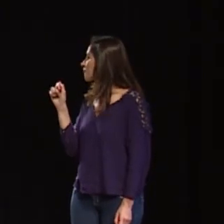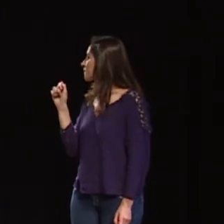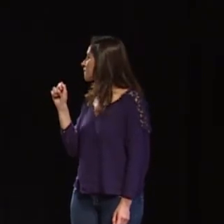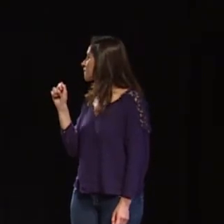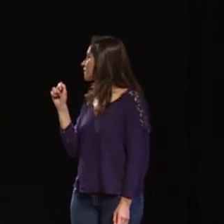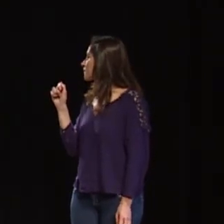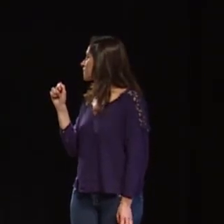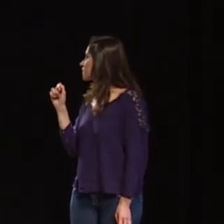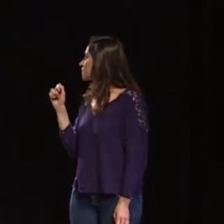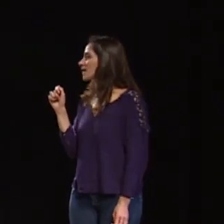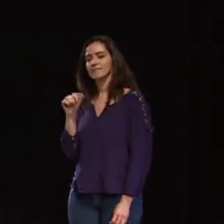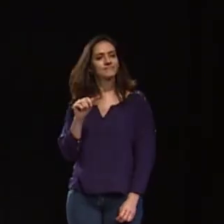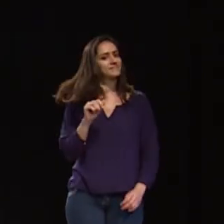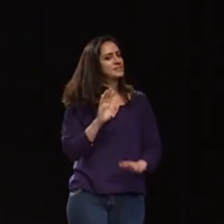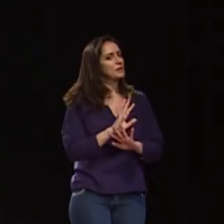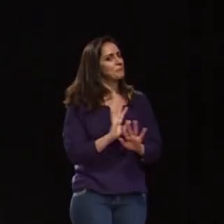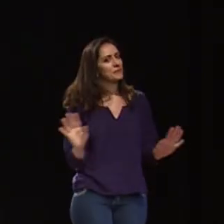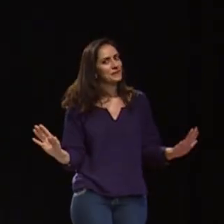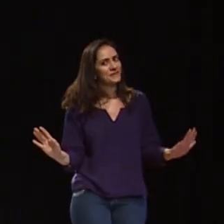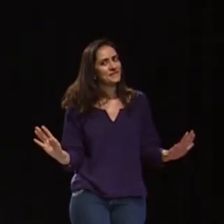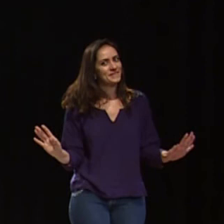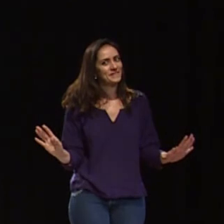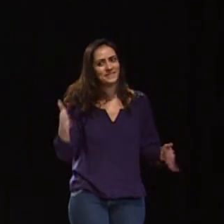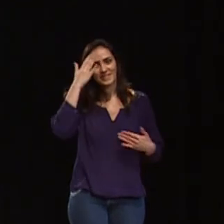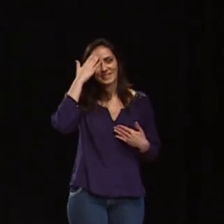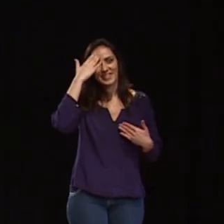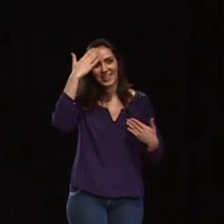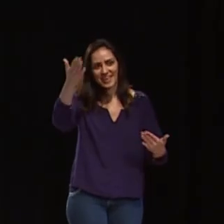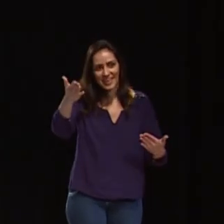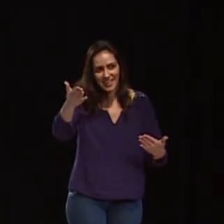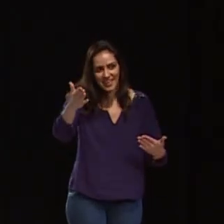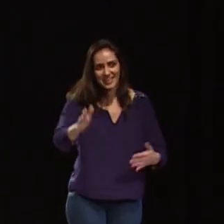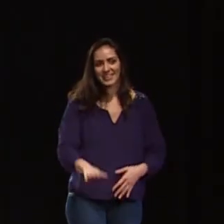Pode passar. Terminou. Obrigada.